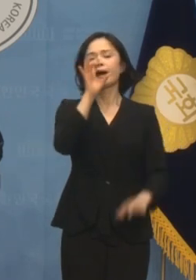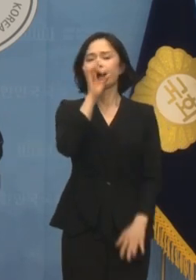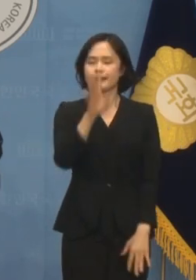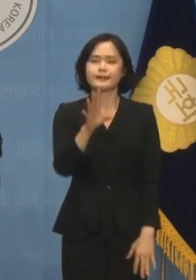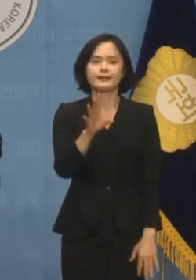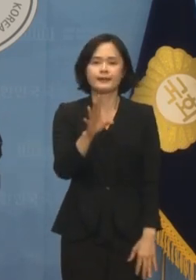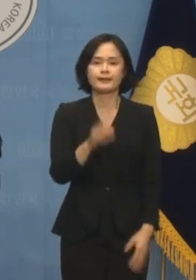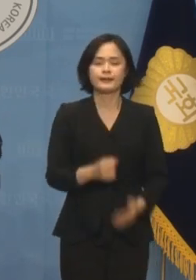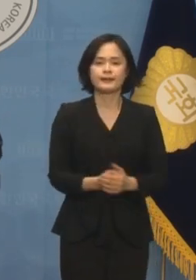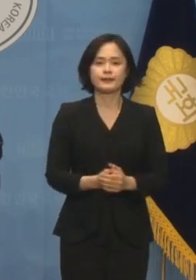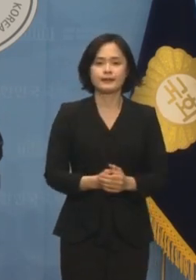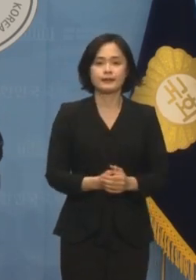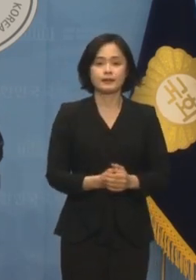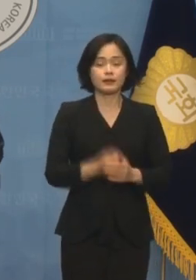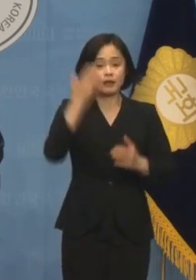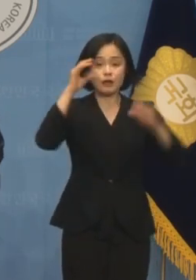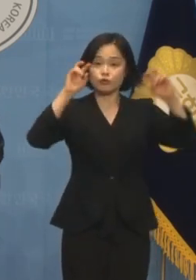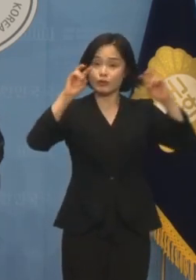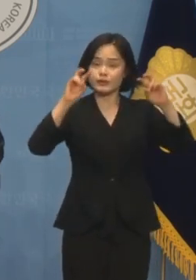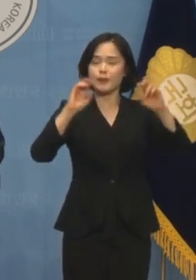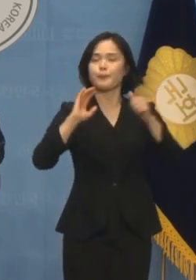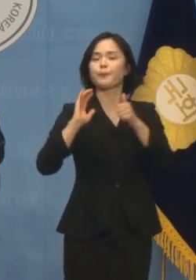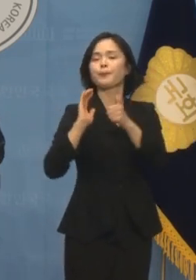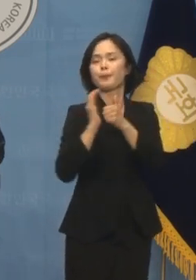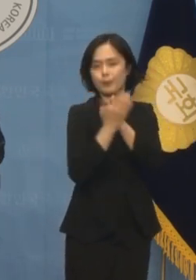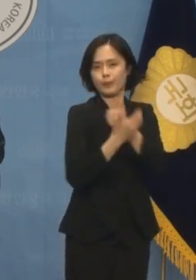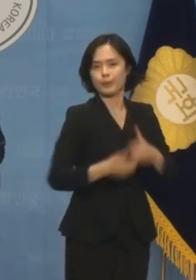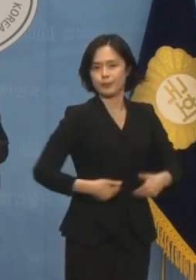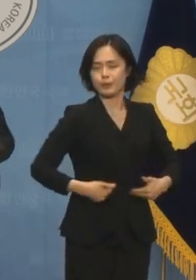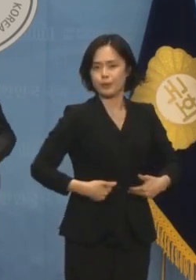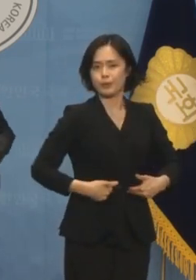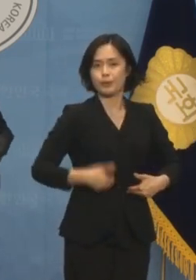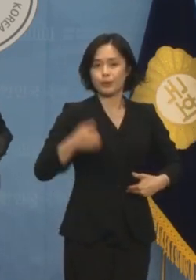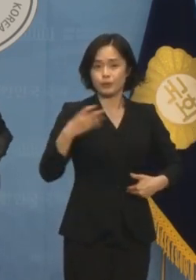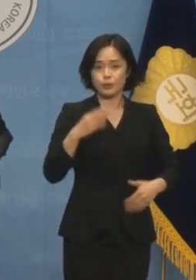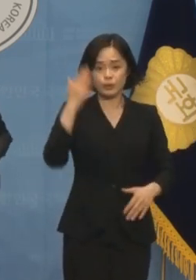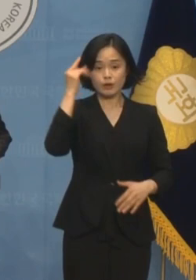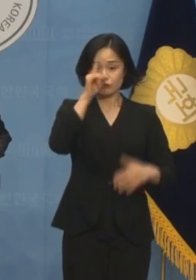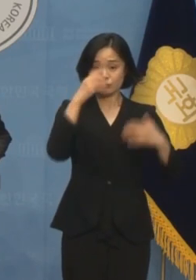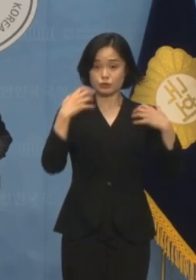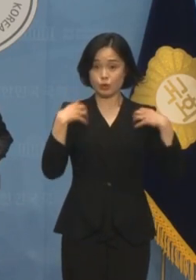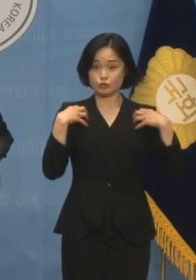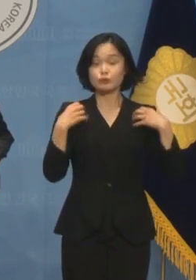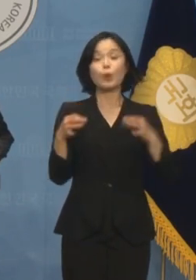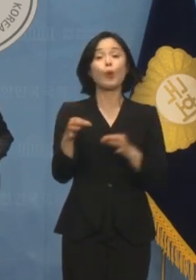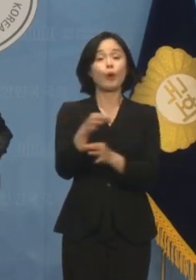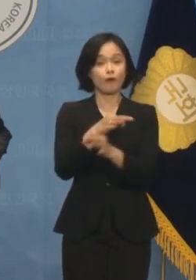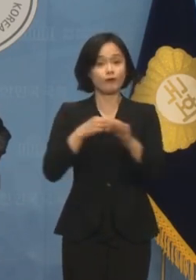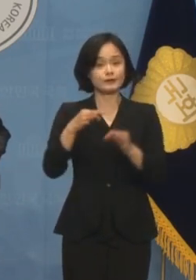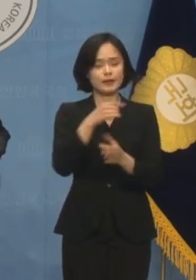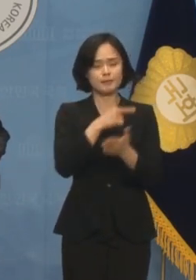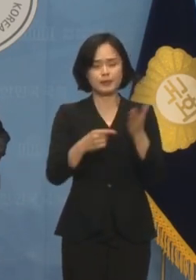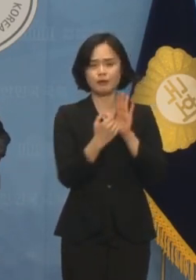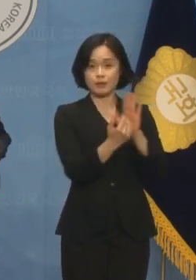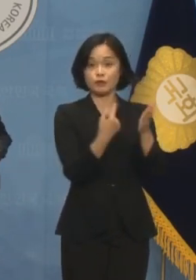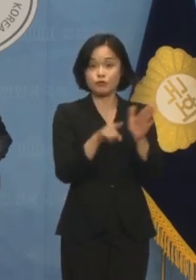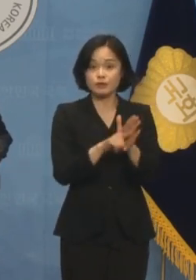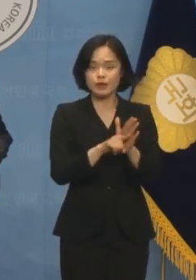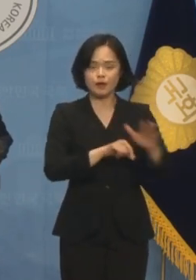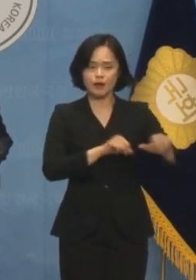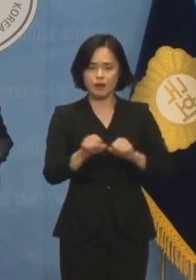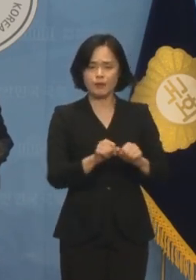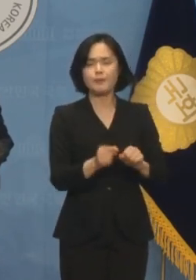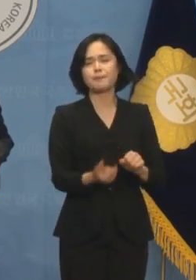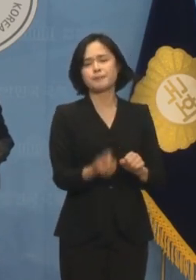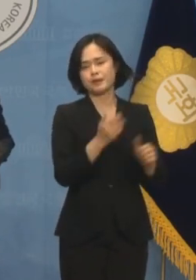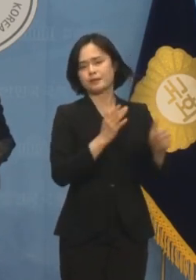기업을 보호하고 한일 관계의 경색을 막기 위해 즉각적인 행동에 나설 것을 촉구합니다. 저